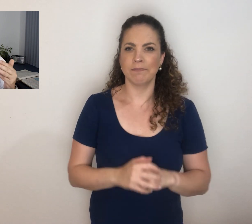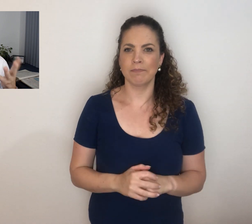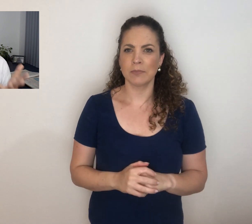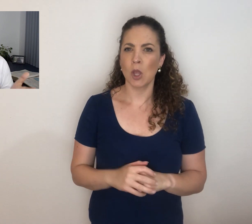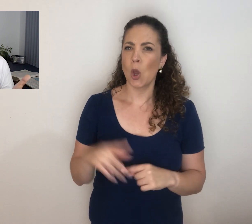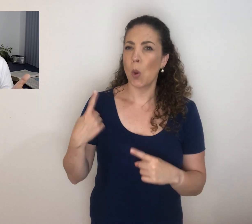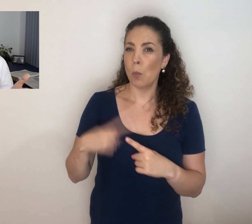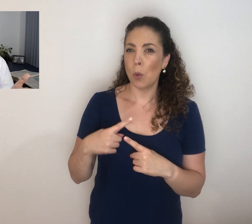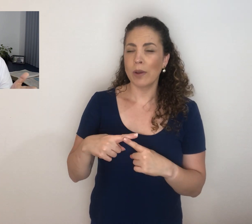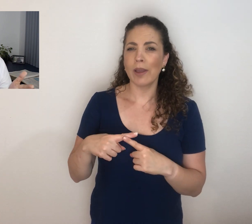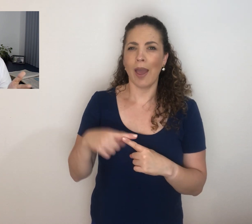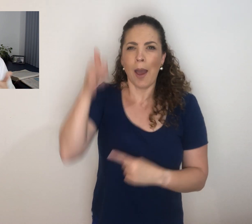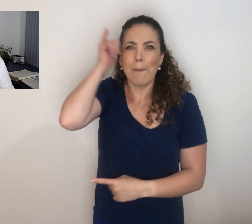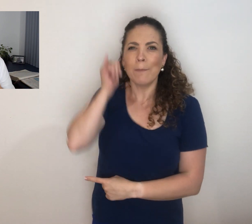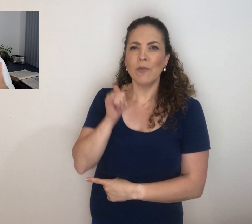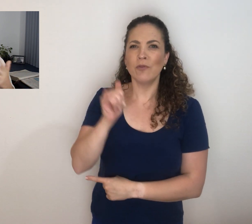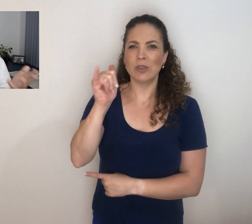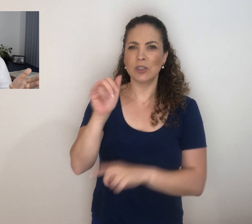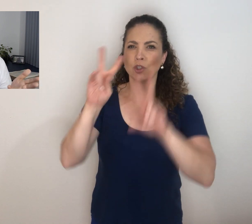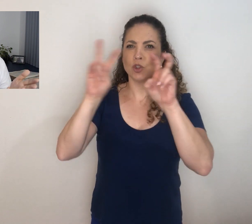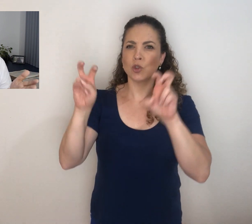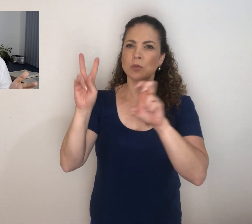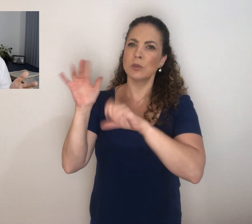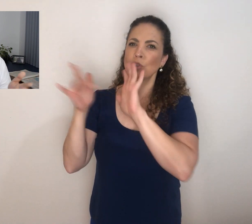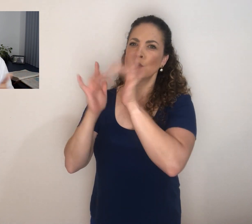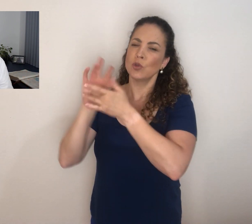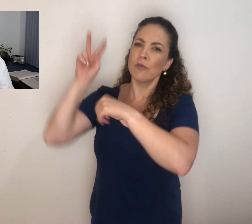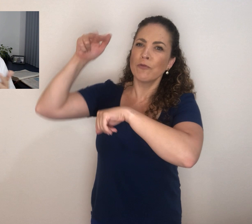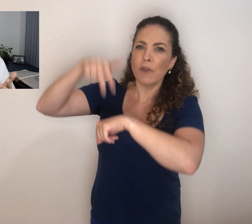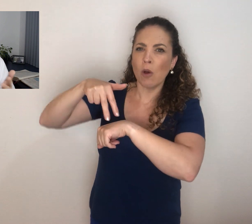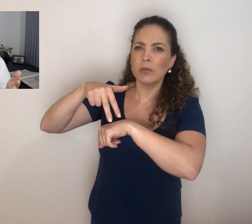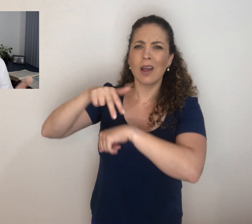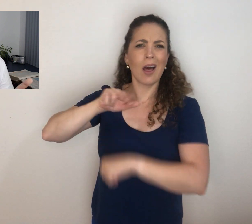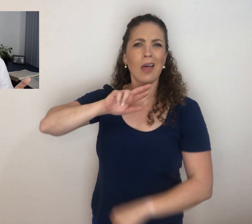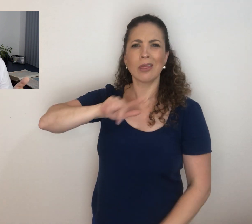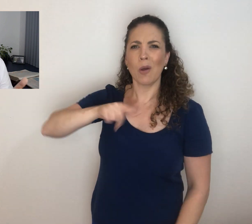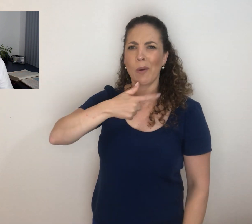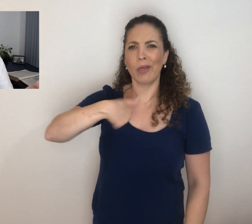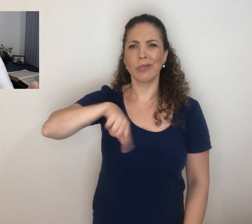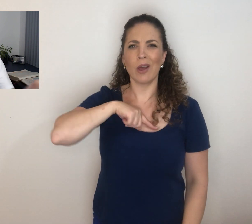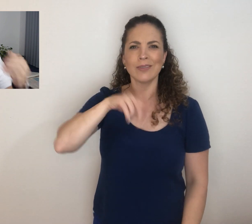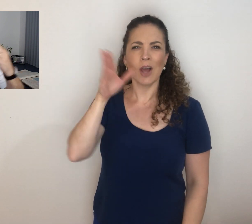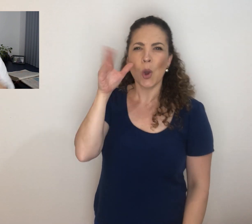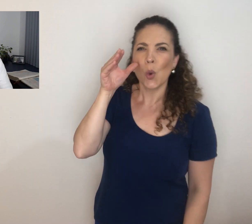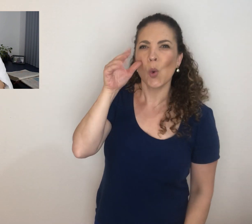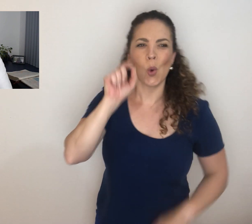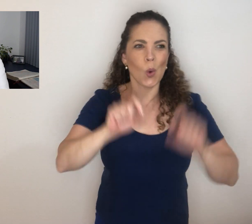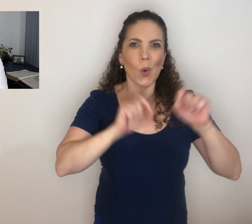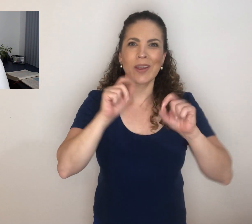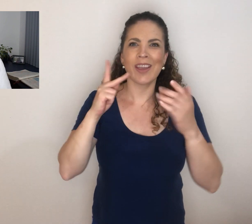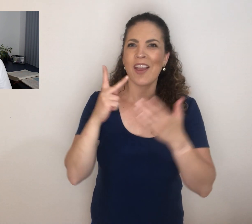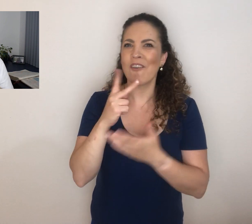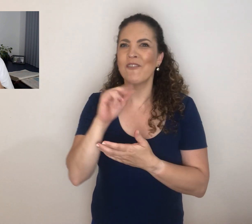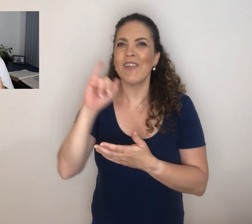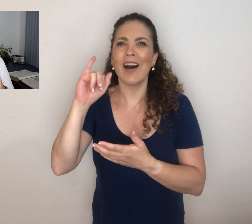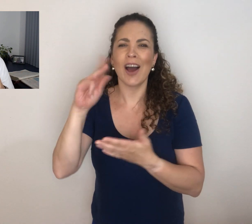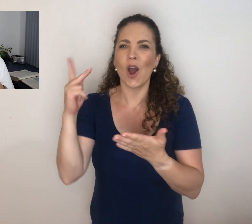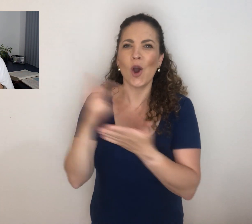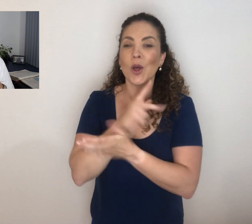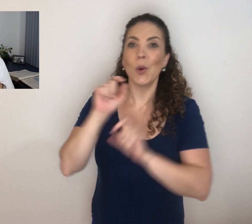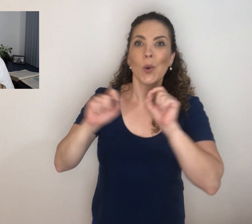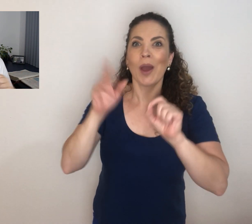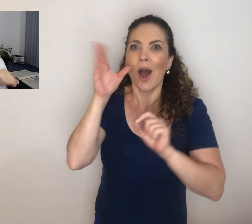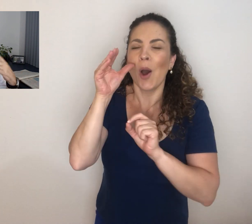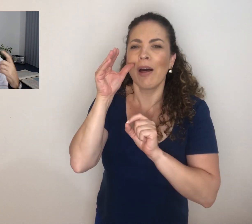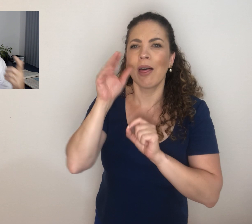para suprir carências de curiosidade, mas para nos preparar para